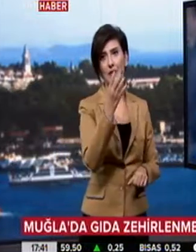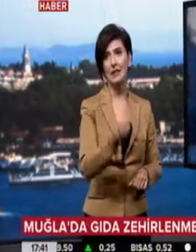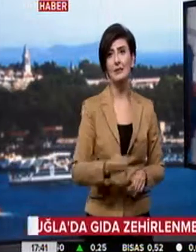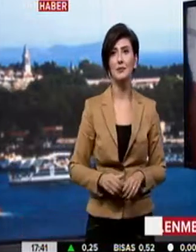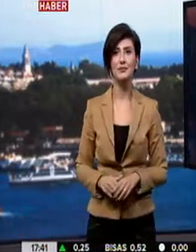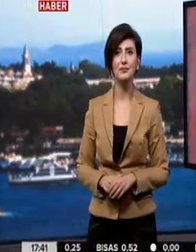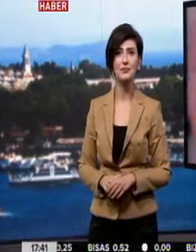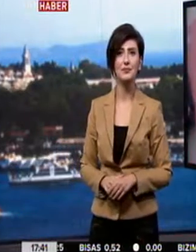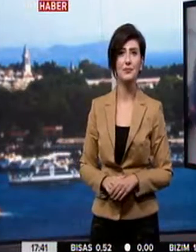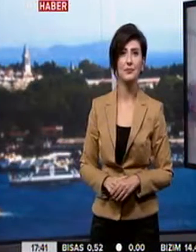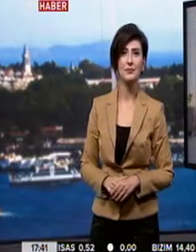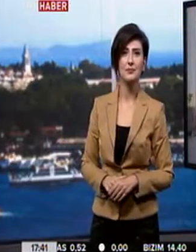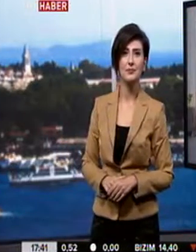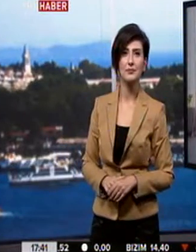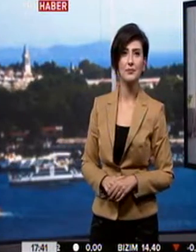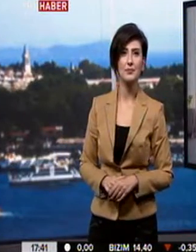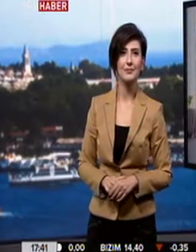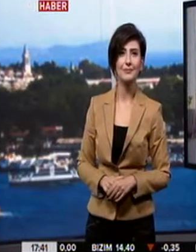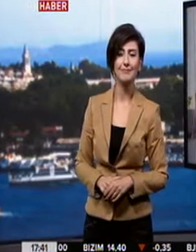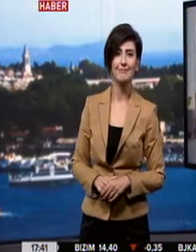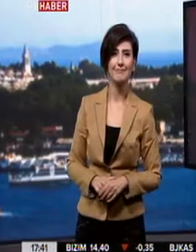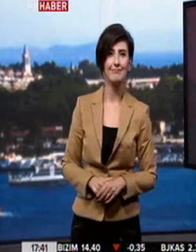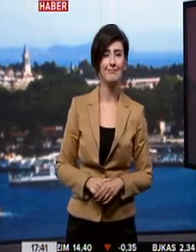laboratuvara gönderildi.